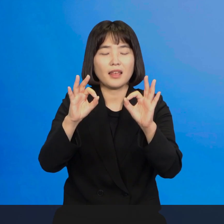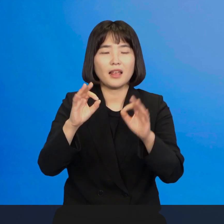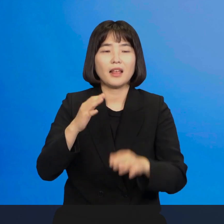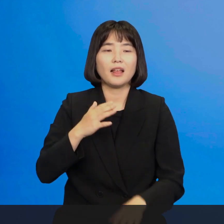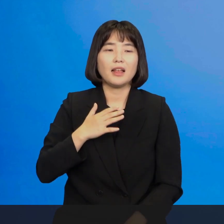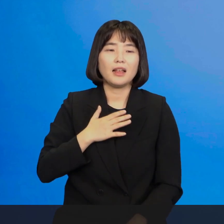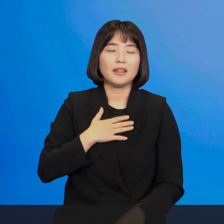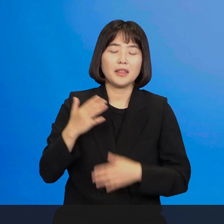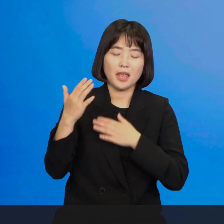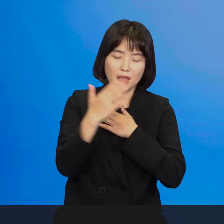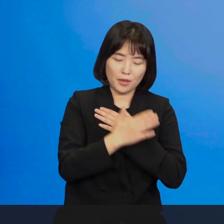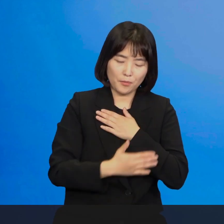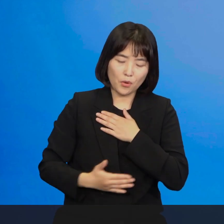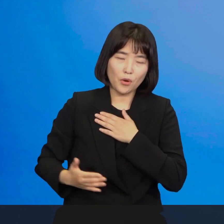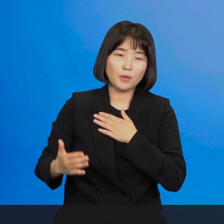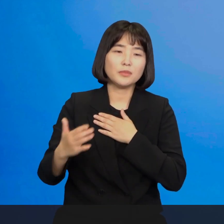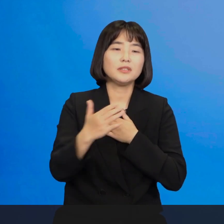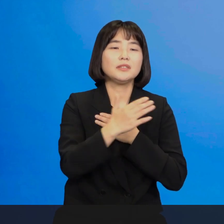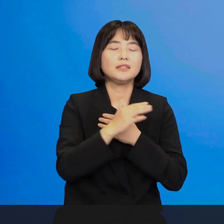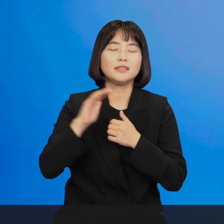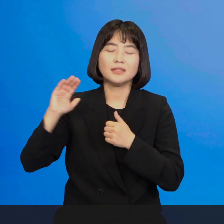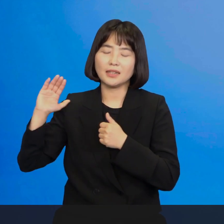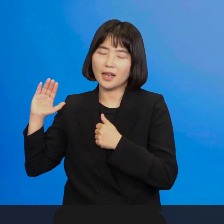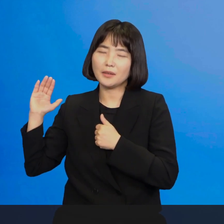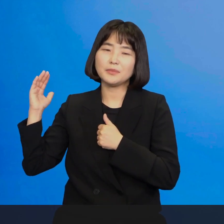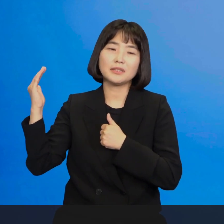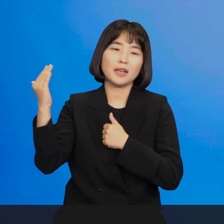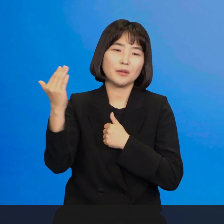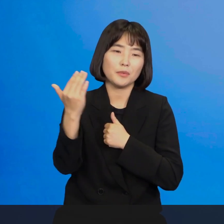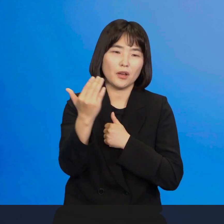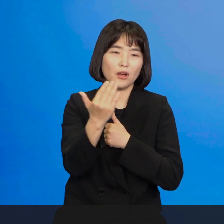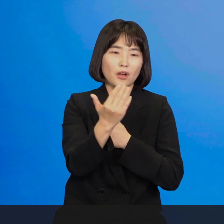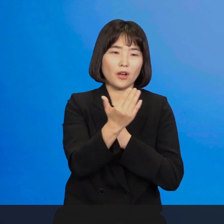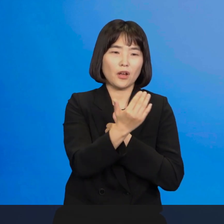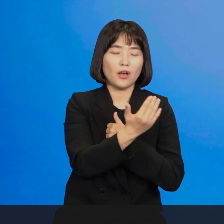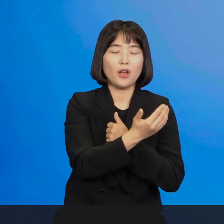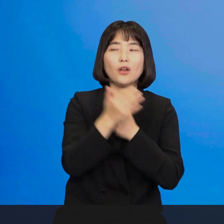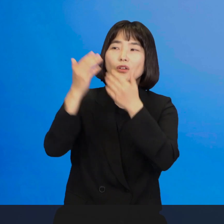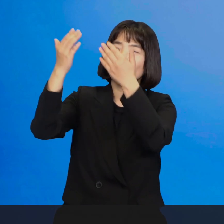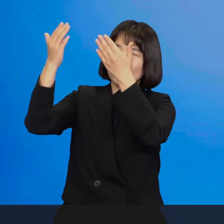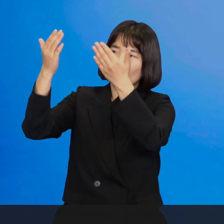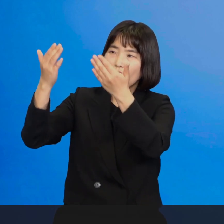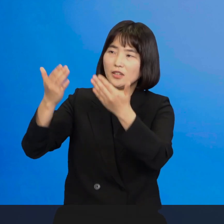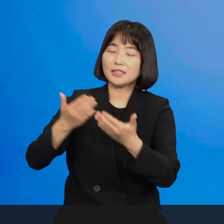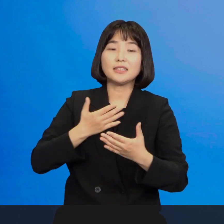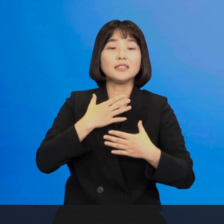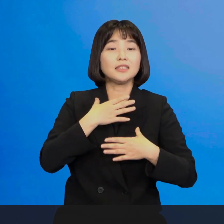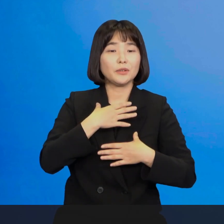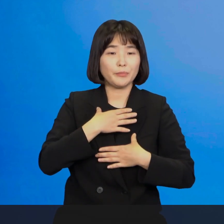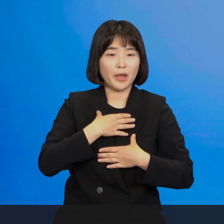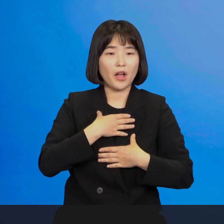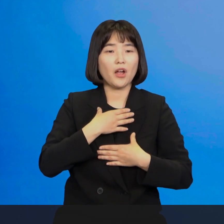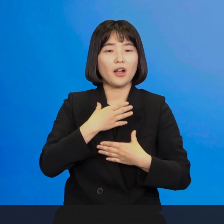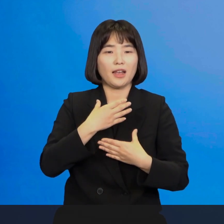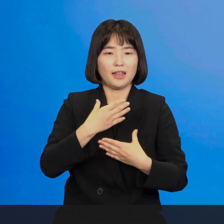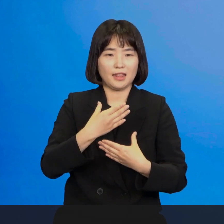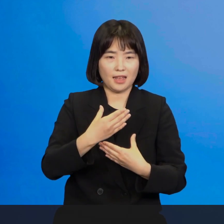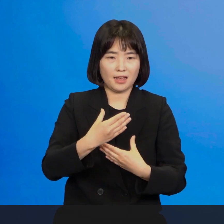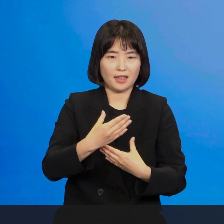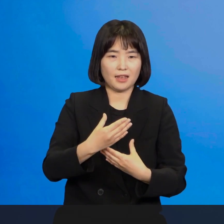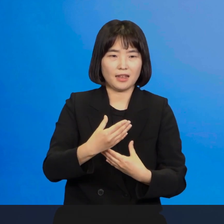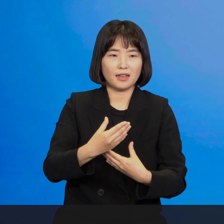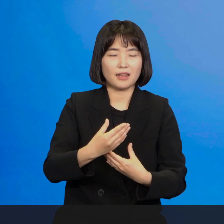보내 내 몸을 감싸며 주어지는